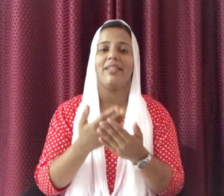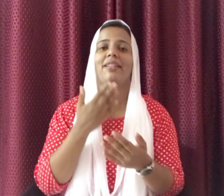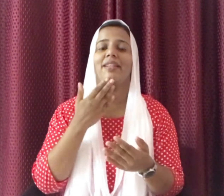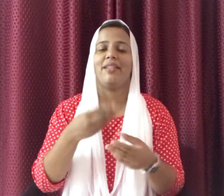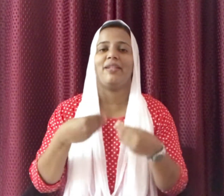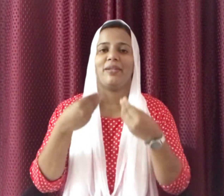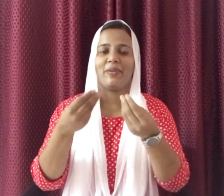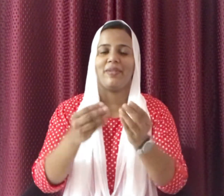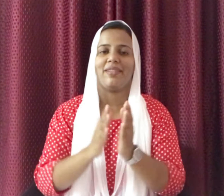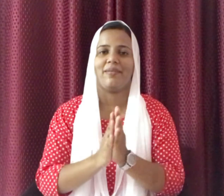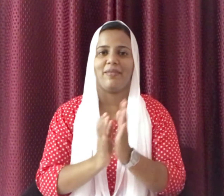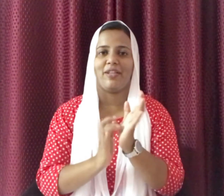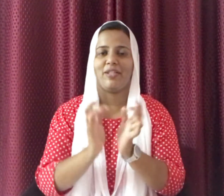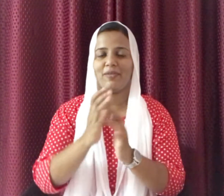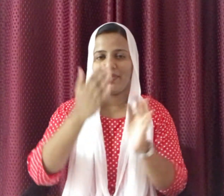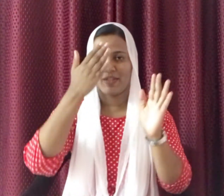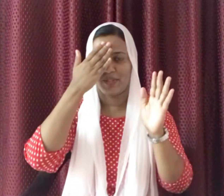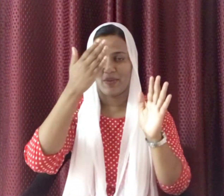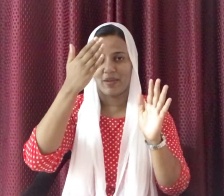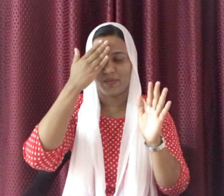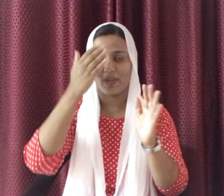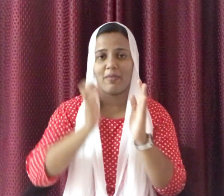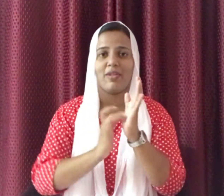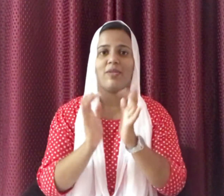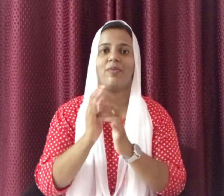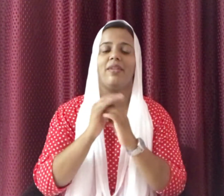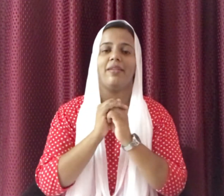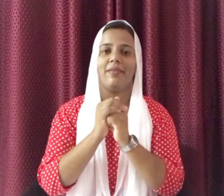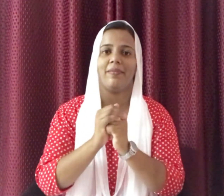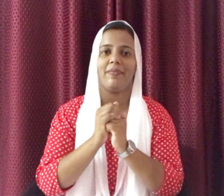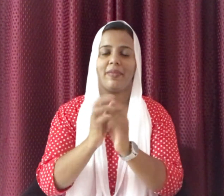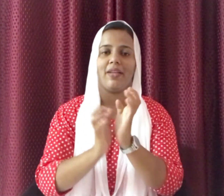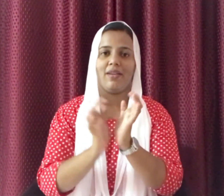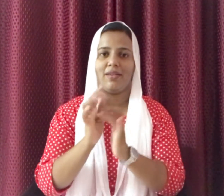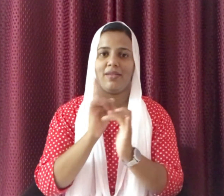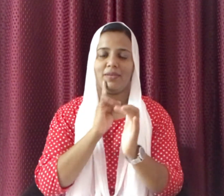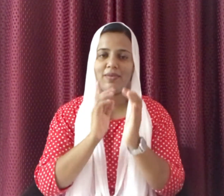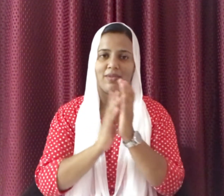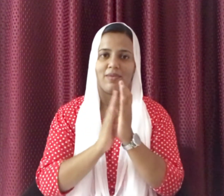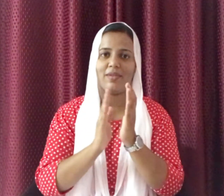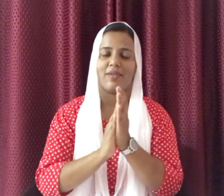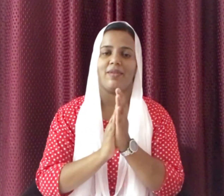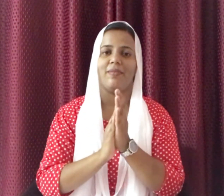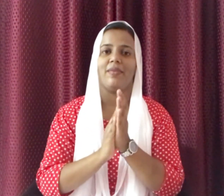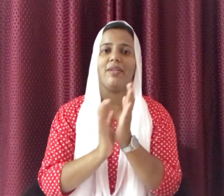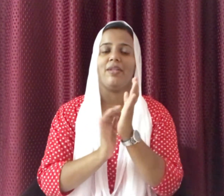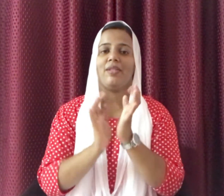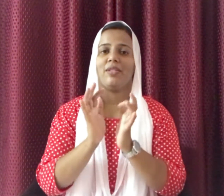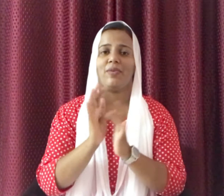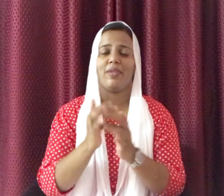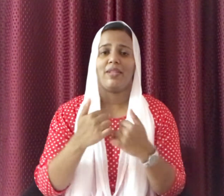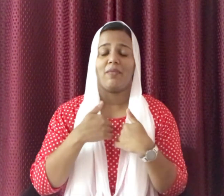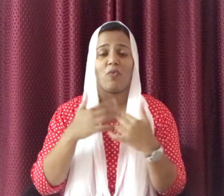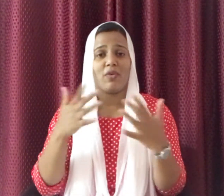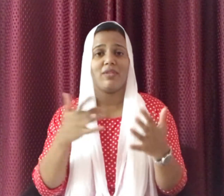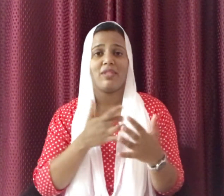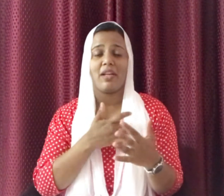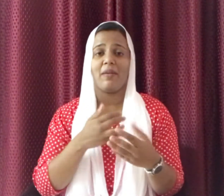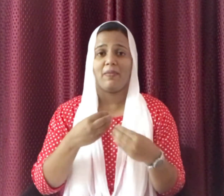കർത്താവേ, സ്തോത്രം കർത്താവേ, സ്തോത്രം കർത്താവേ. ഞങ്ങളങ്ങേ ആരാധിക്കുന്ന കർത്താവേ, ഞങ്ങളങ്ങേ സ്തുതിക്കുന്ന കർത്താവേ. കർത്താവേ, ഞങ്ങളോടുള്ള അങ്ങയുടെ ദയ വലുതാകിയാൽ